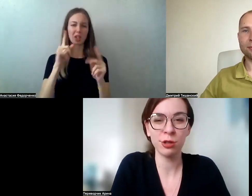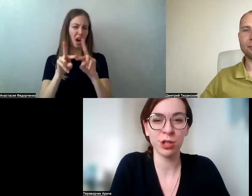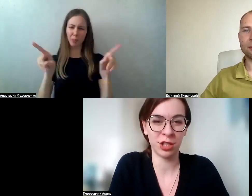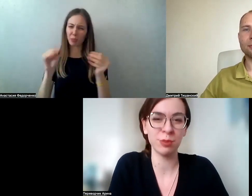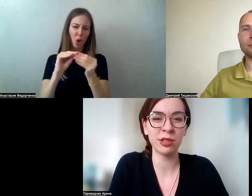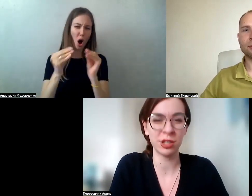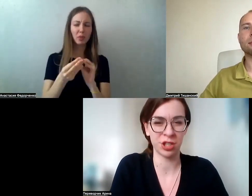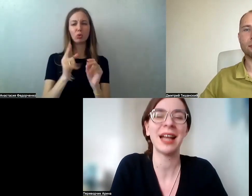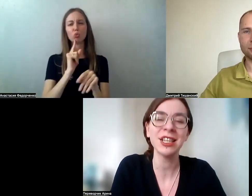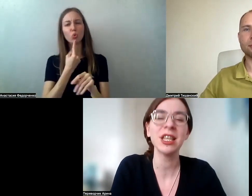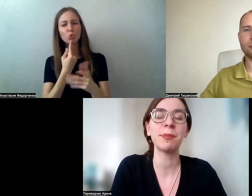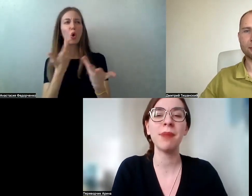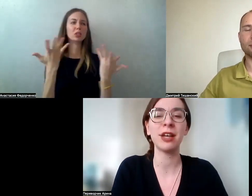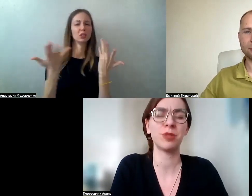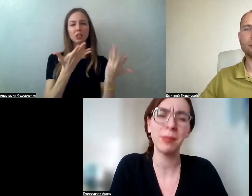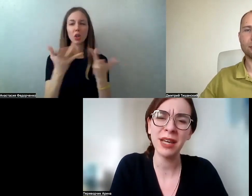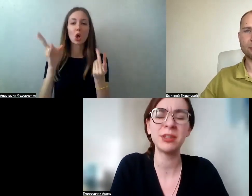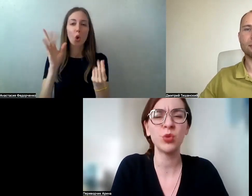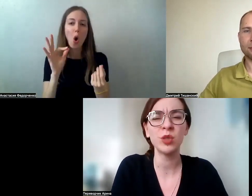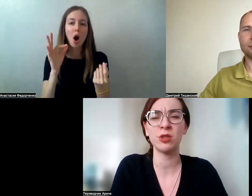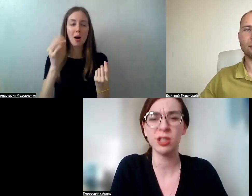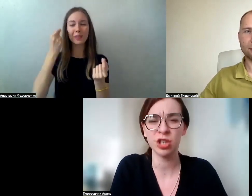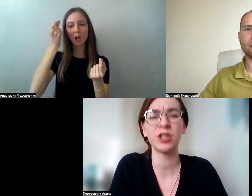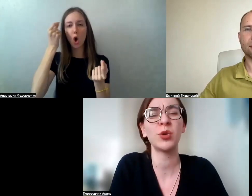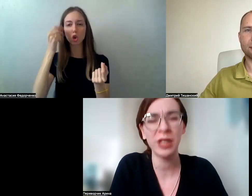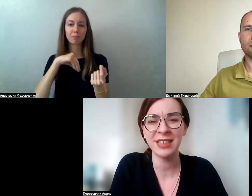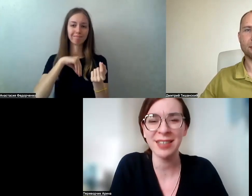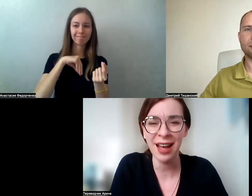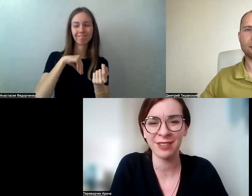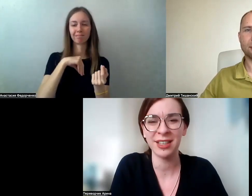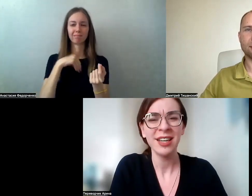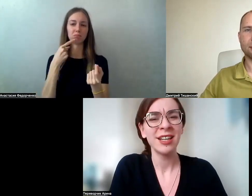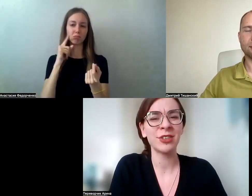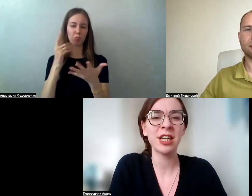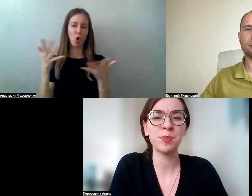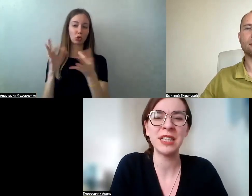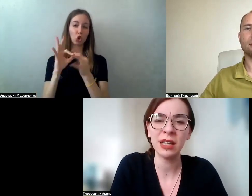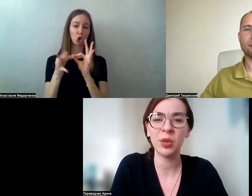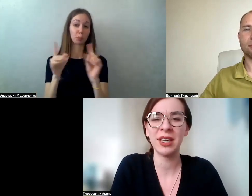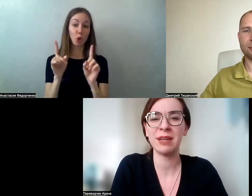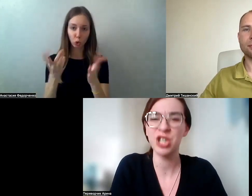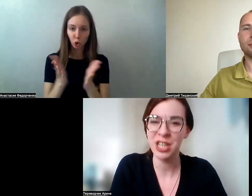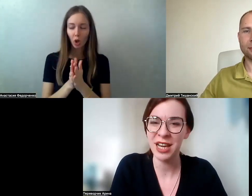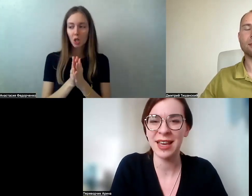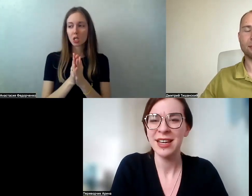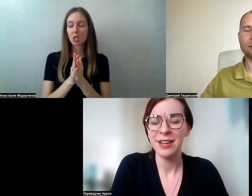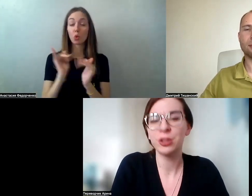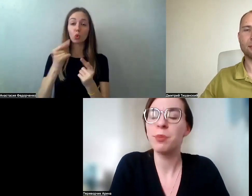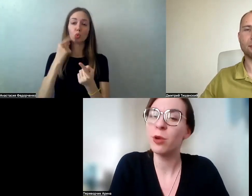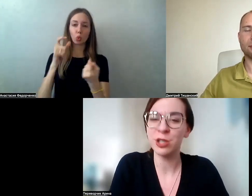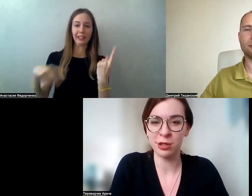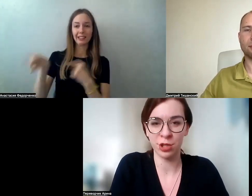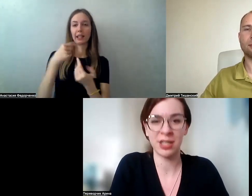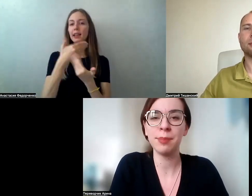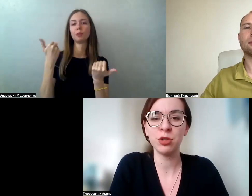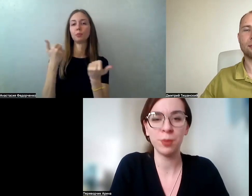больше сложности, чем у слышащих. Конечно, я понимаю, что проблемы, трудности у слышащих и глухих одинаковы, но, знаешь, психология, мышление, все-таки